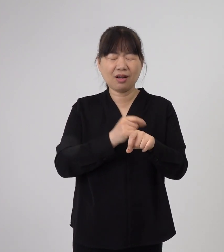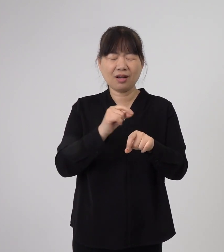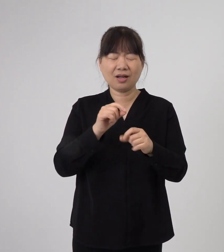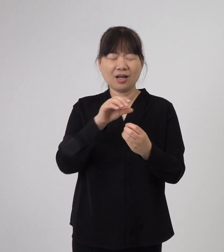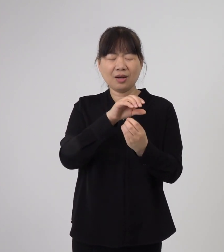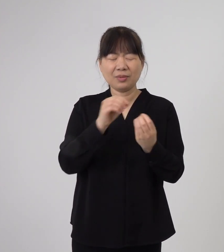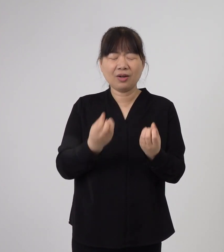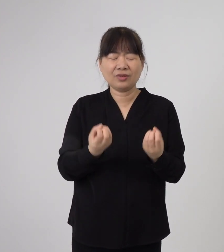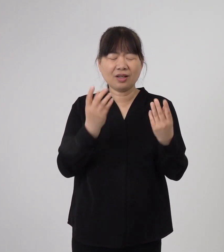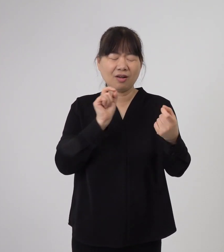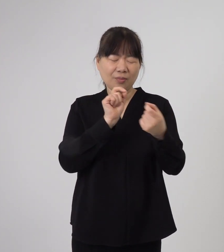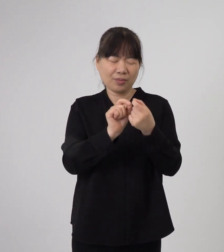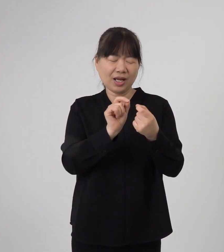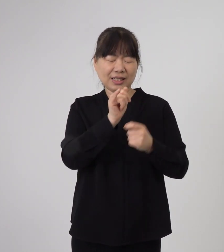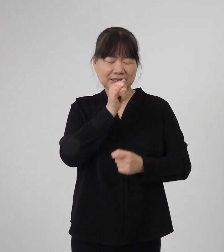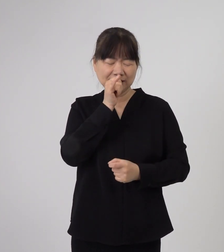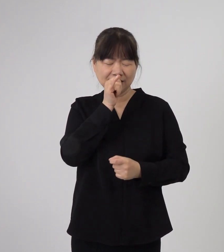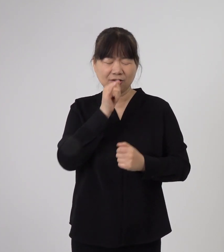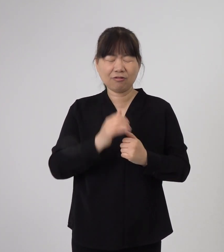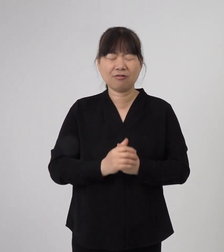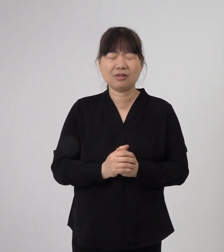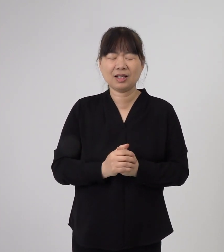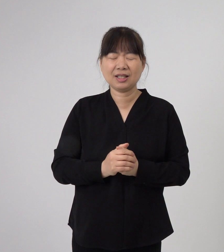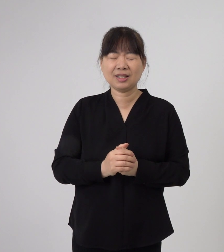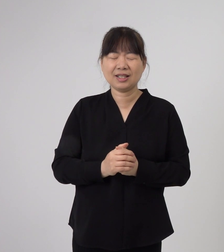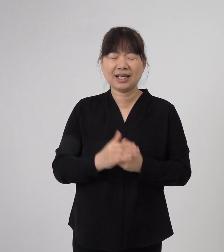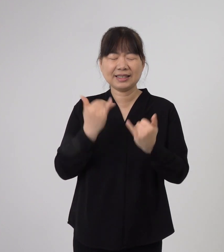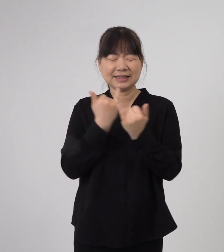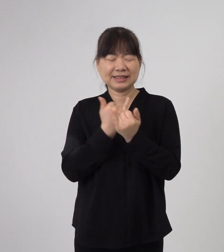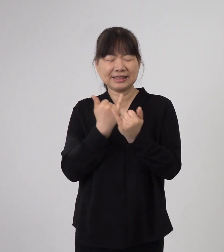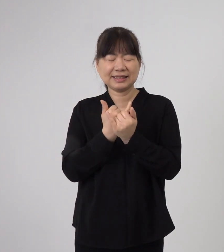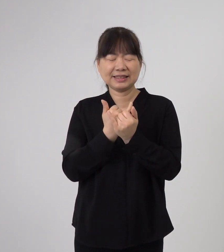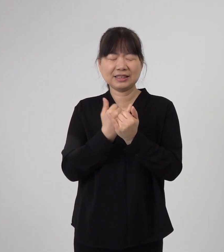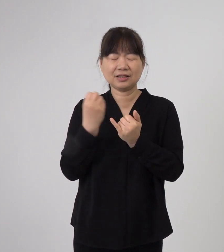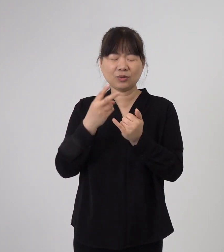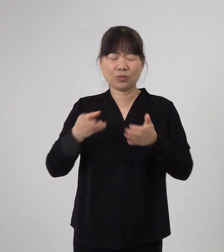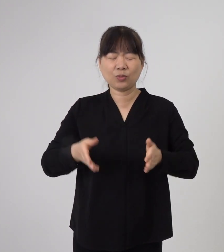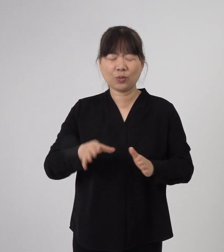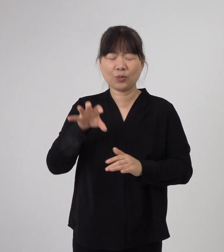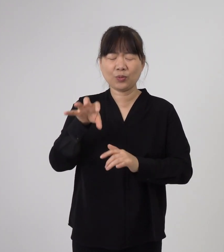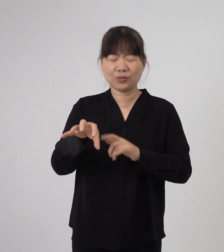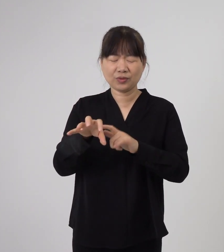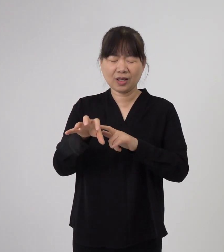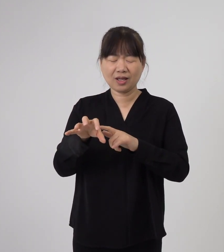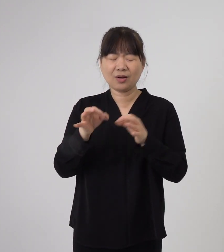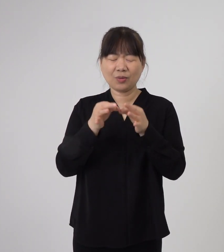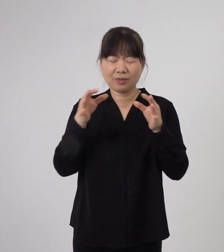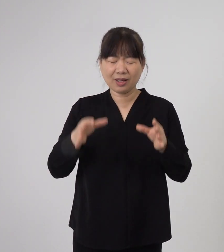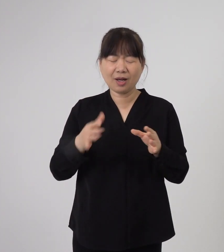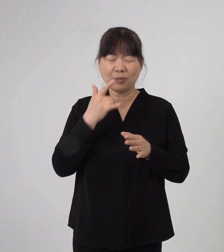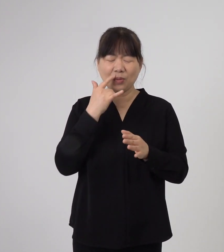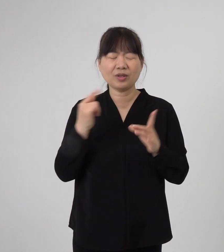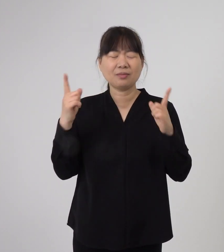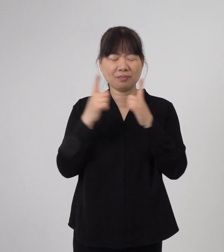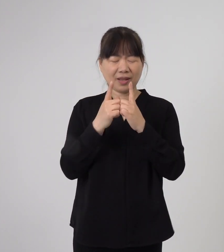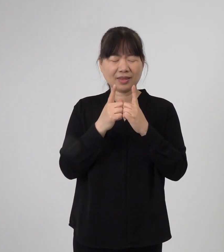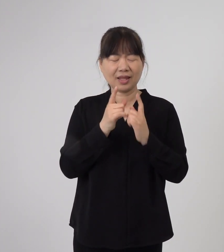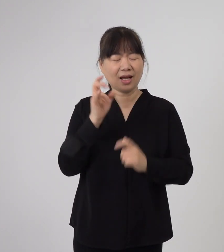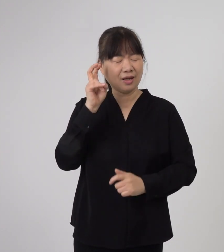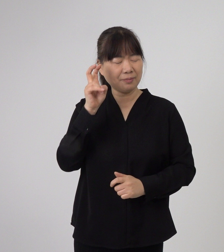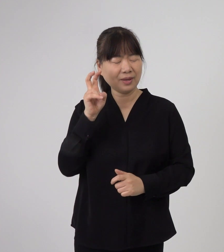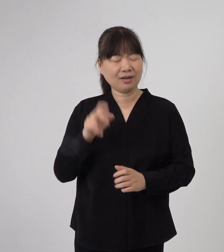명절을 우리가 앞두고 이제 친지 고향 오랜만에 엄마 아빠를 만나게